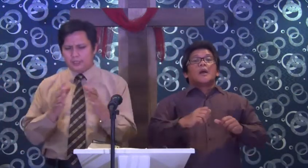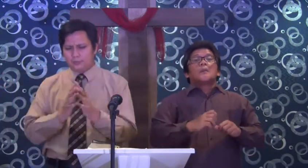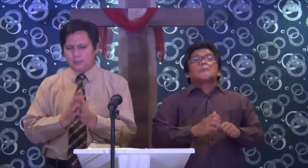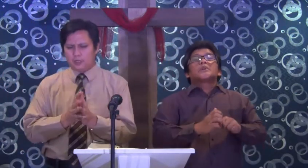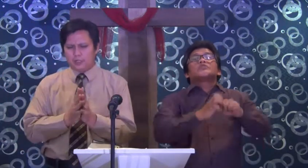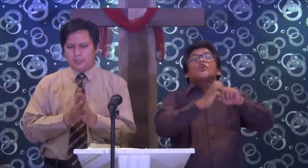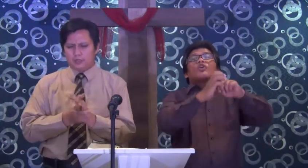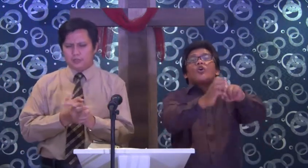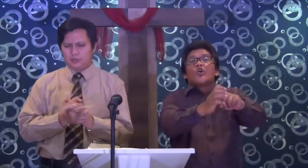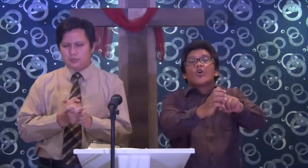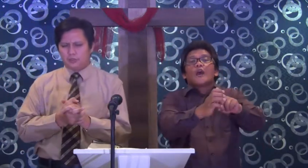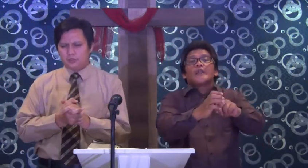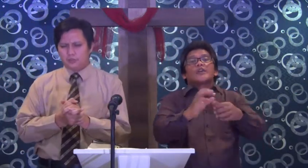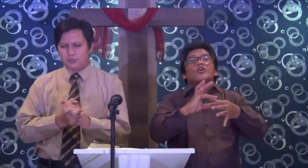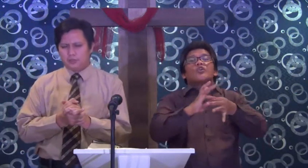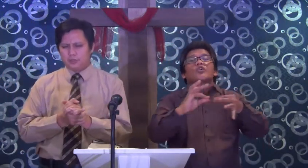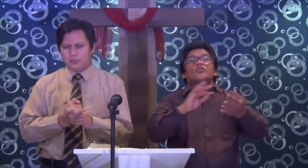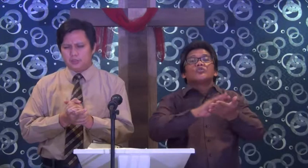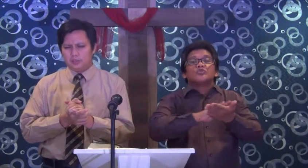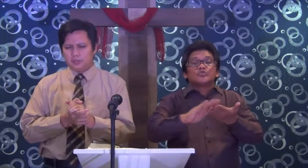pertolongan dan penghiburan dari Roh Kudus,